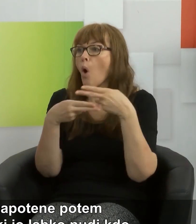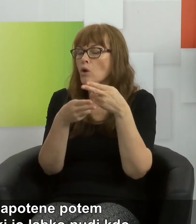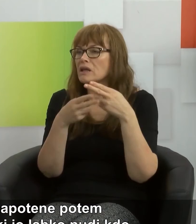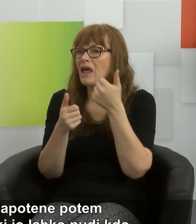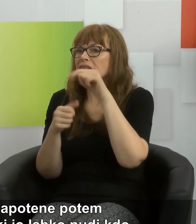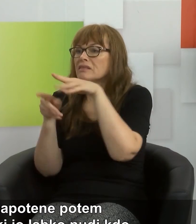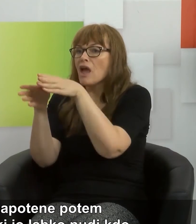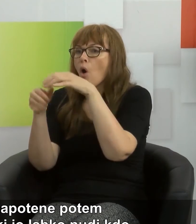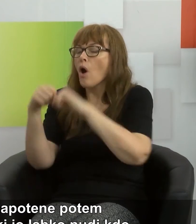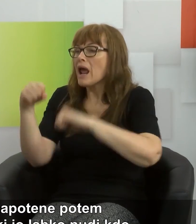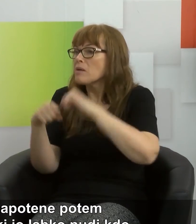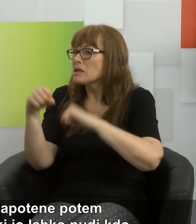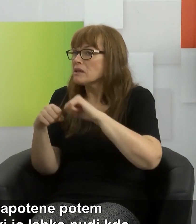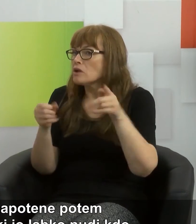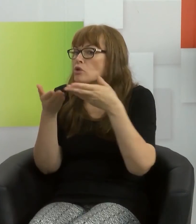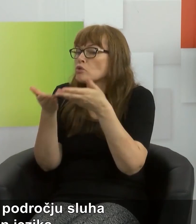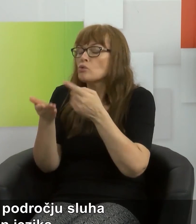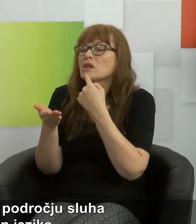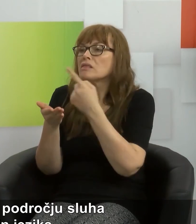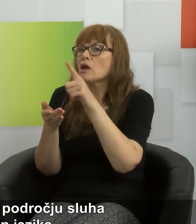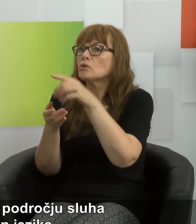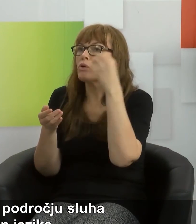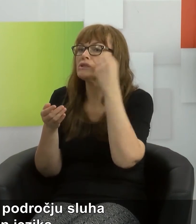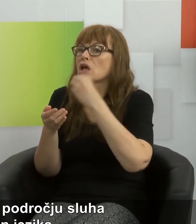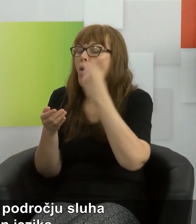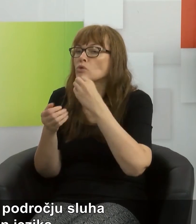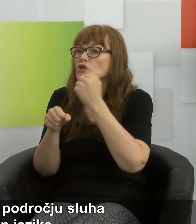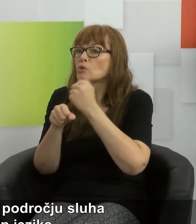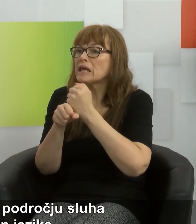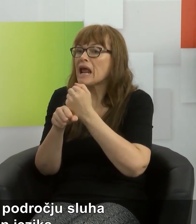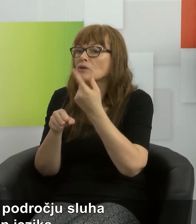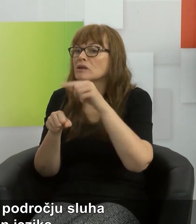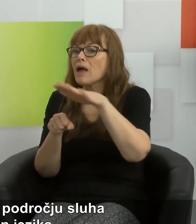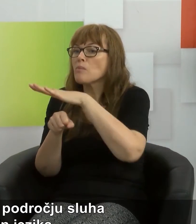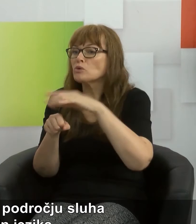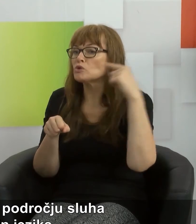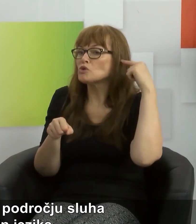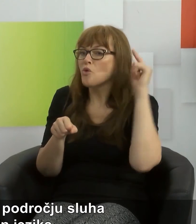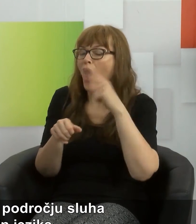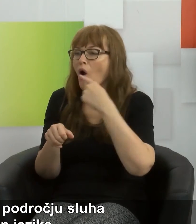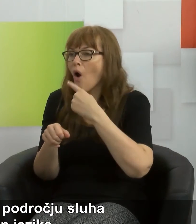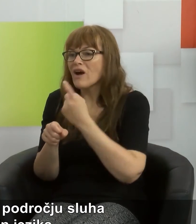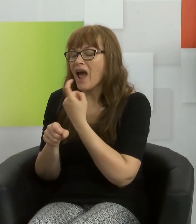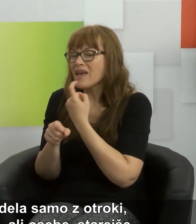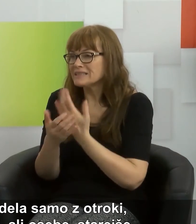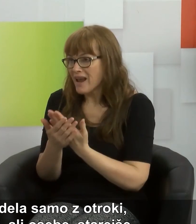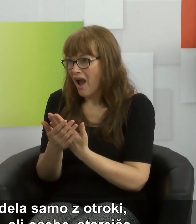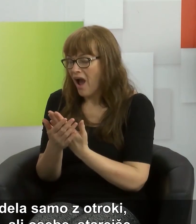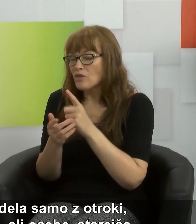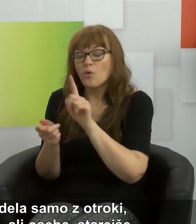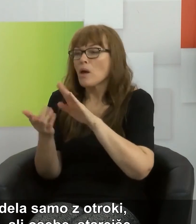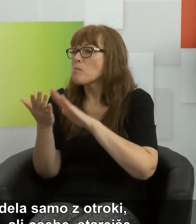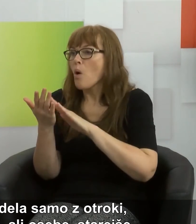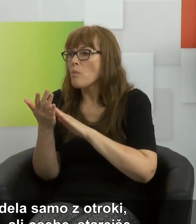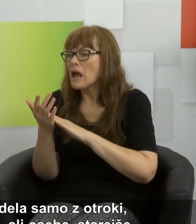neko rehabilitacijo, ki jo lahko nudi nekdo, ki se učil delati na področju sluha in govora in jezika. To ne